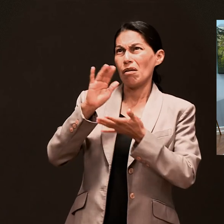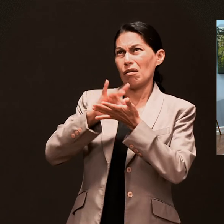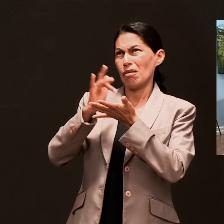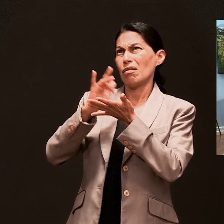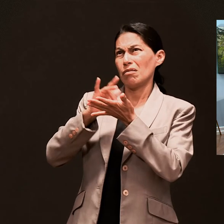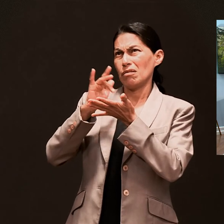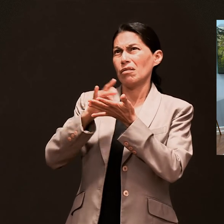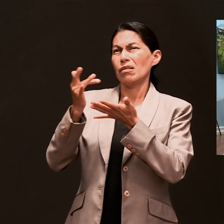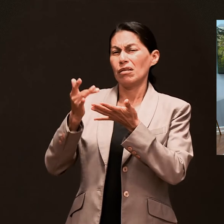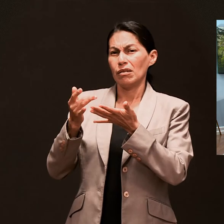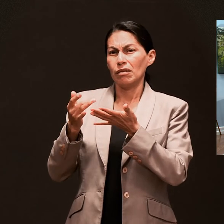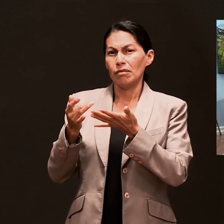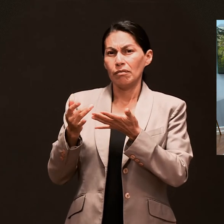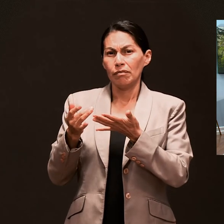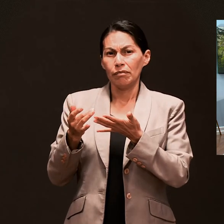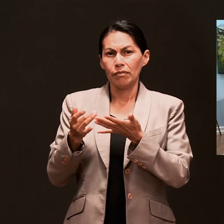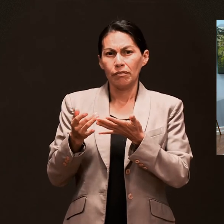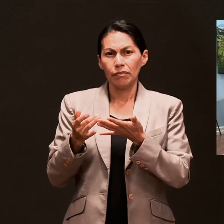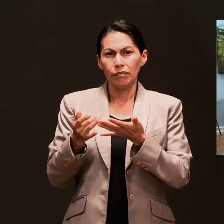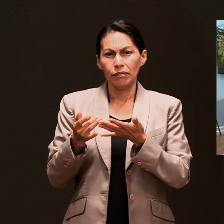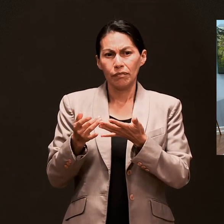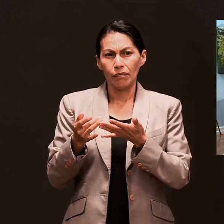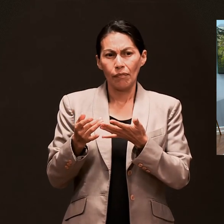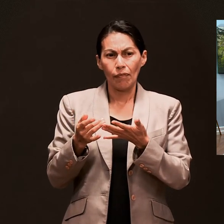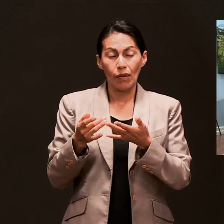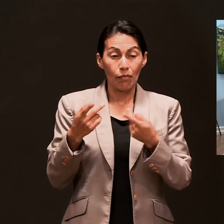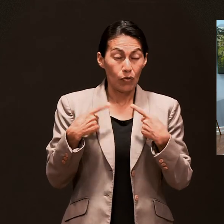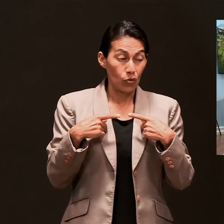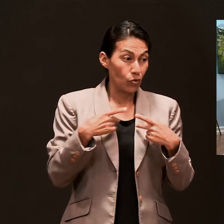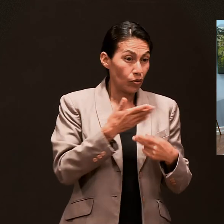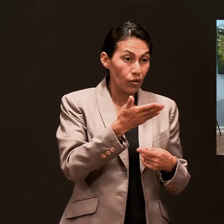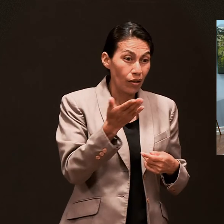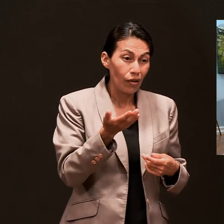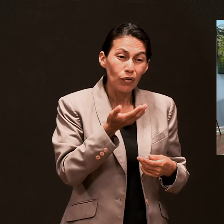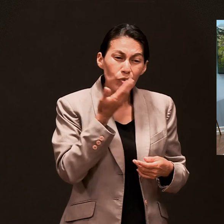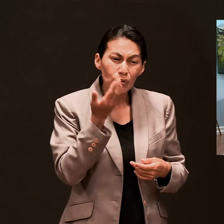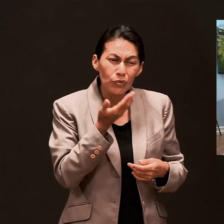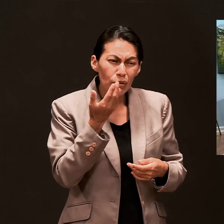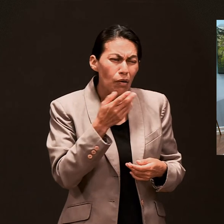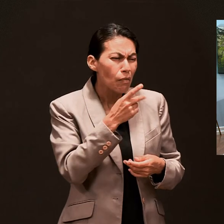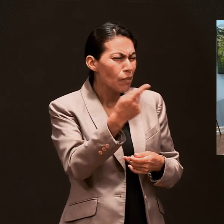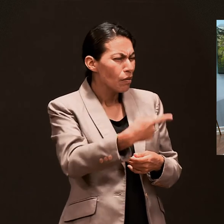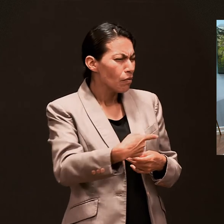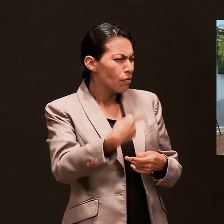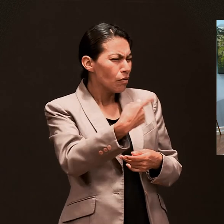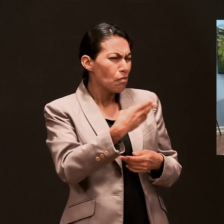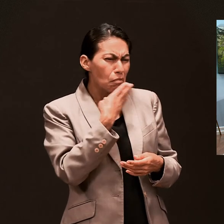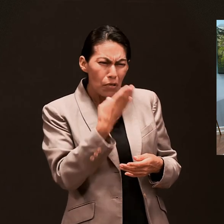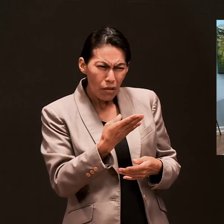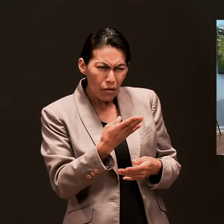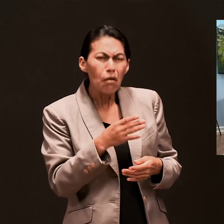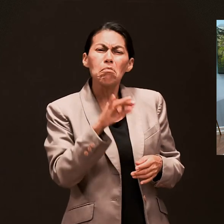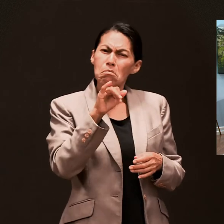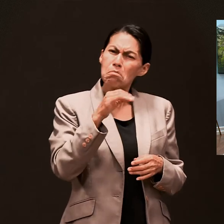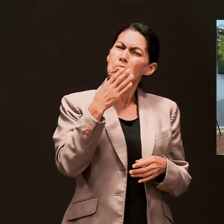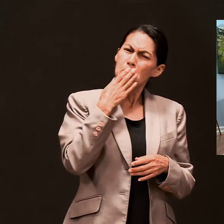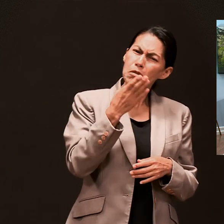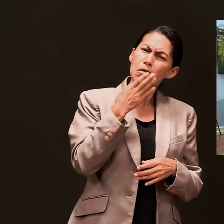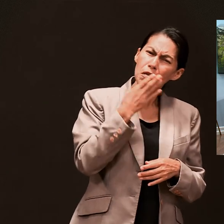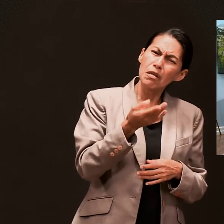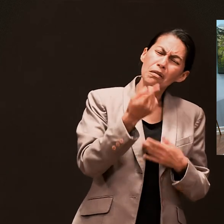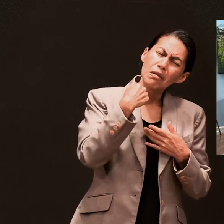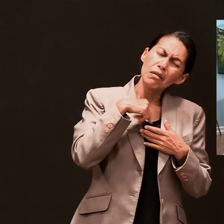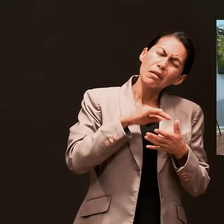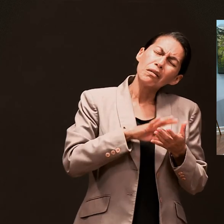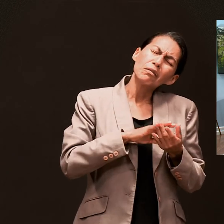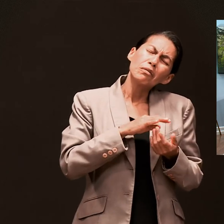Ay señor yo estoy súper bien Muchas gracias Pues como acostumbramos a hacer con la gente normalmente cómo estás bien